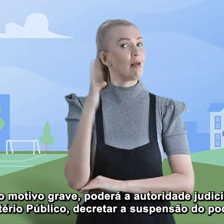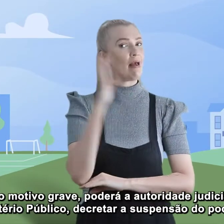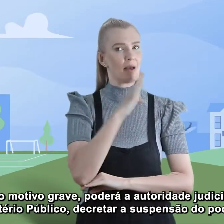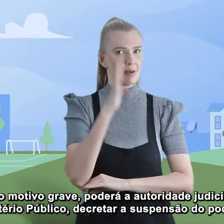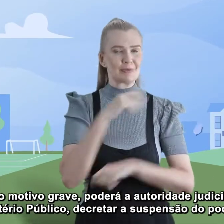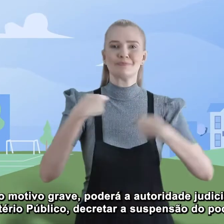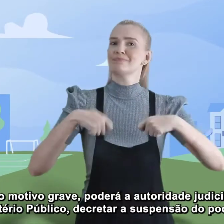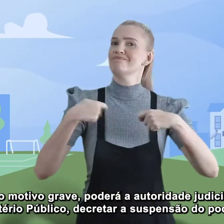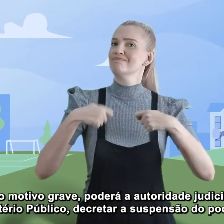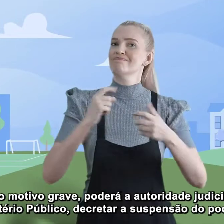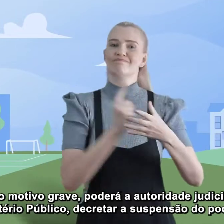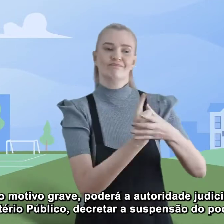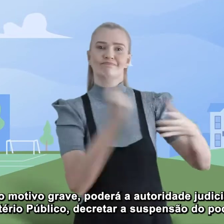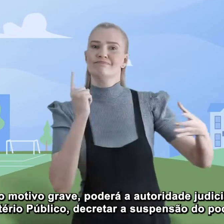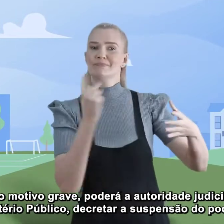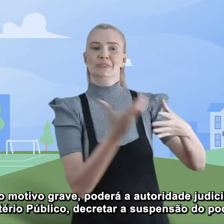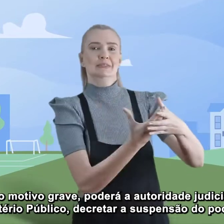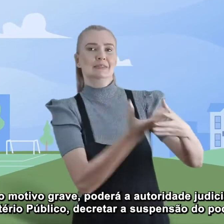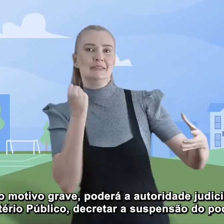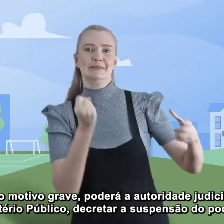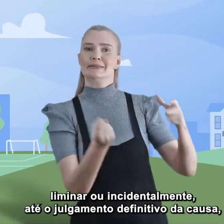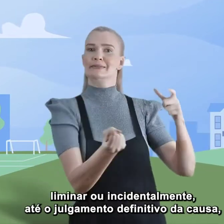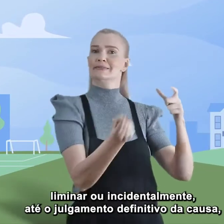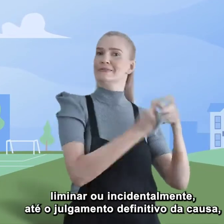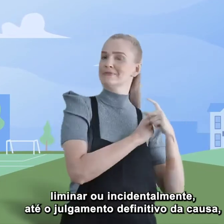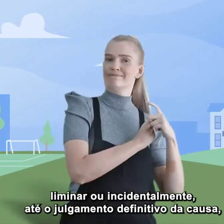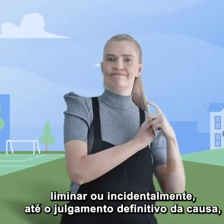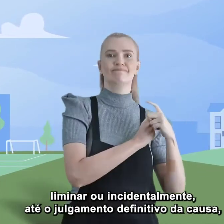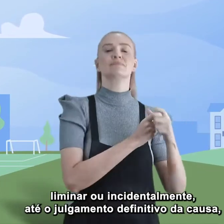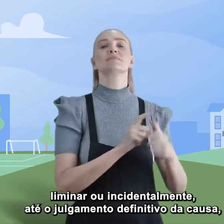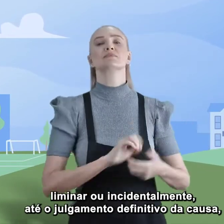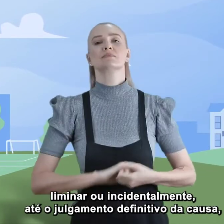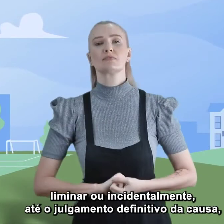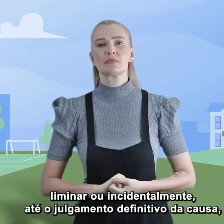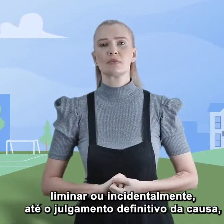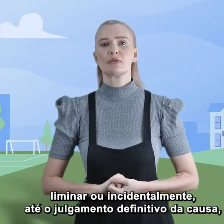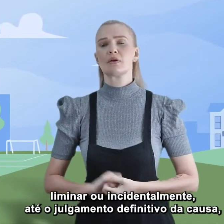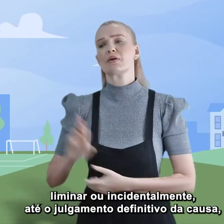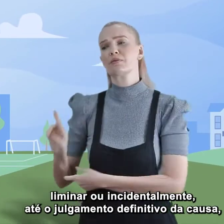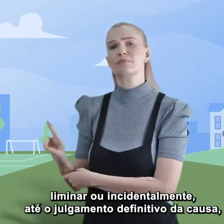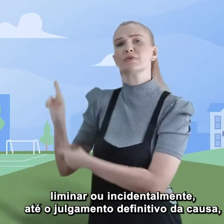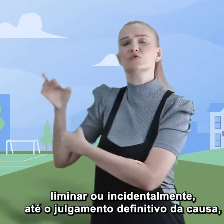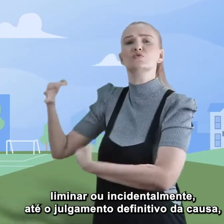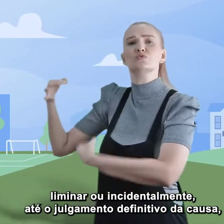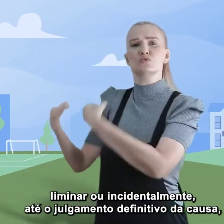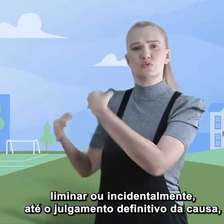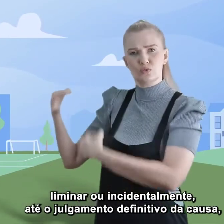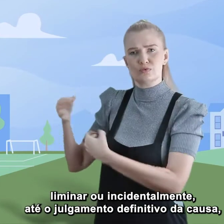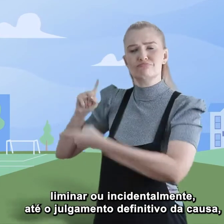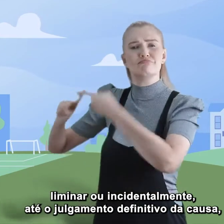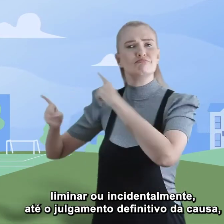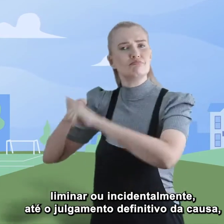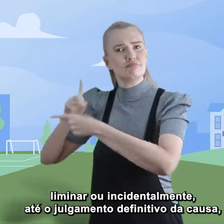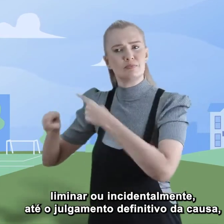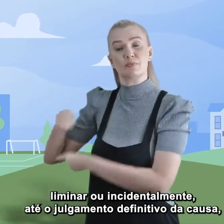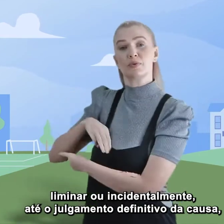decretar a suspensão do poder familiar, liminar ou incidentalmente, até o julgamento definitivo